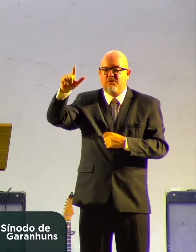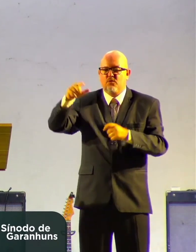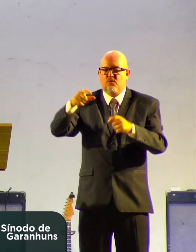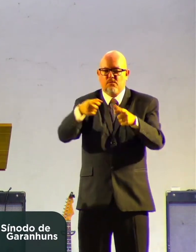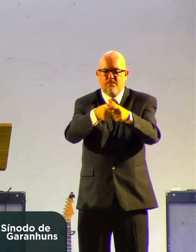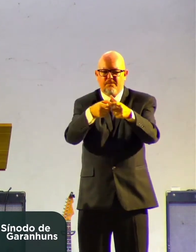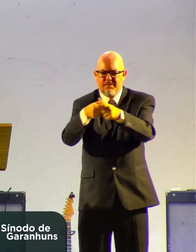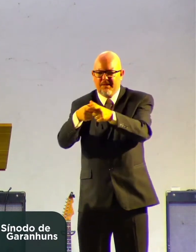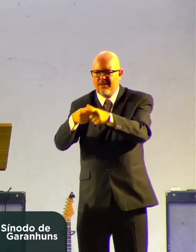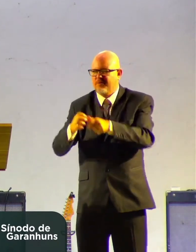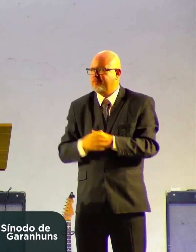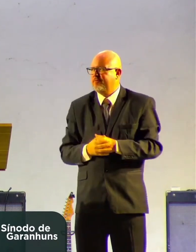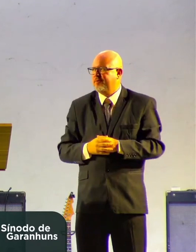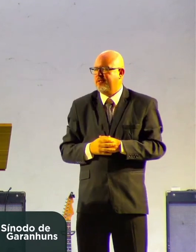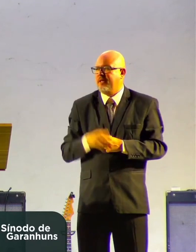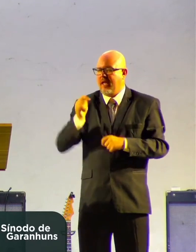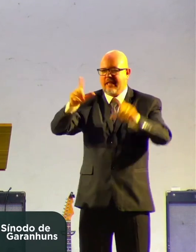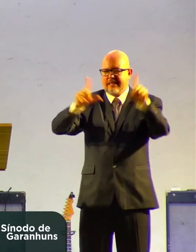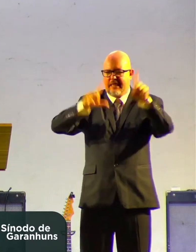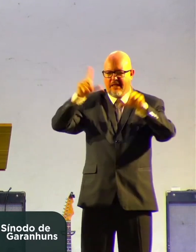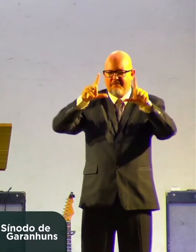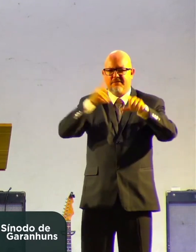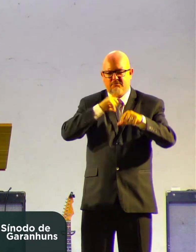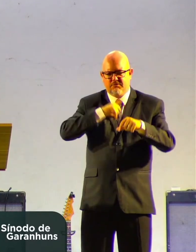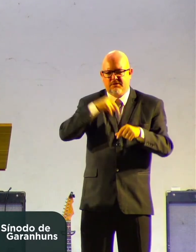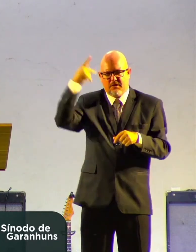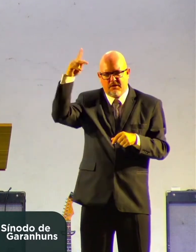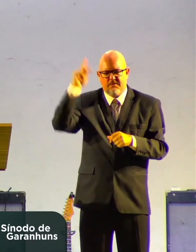grupos, com emissora de televisão,